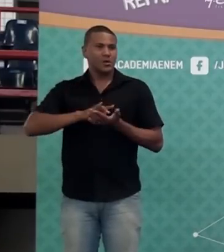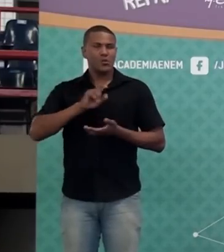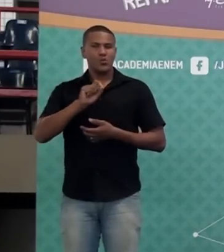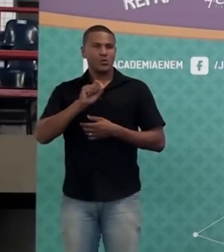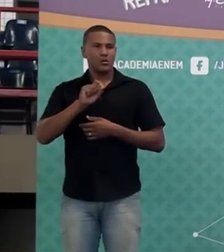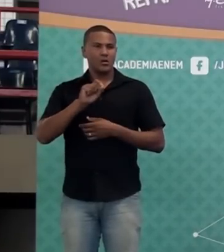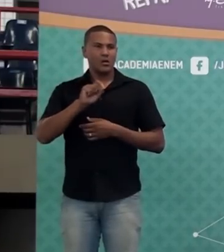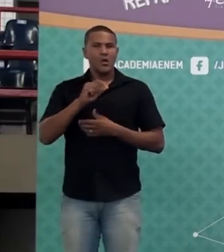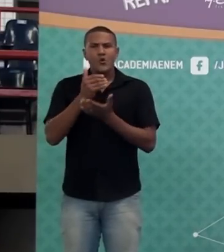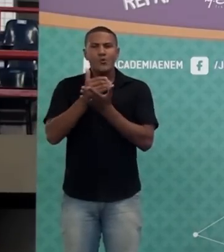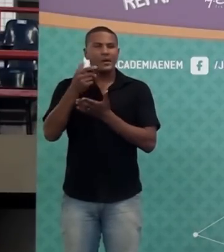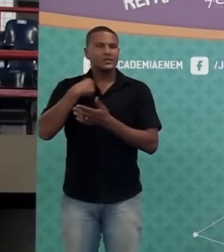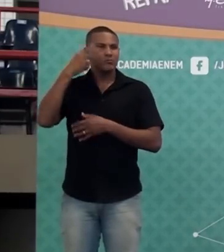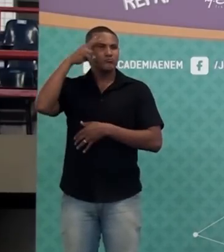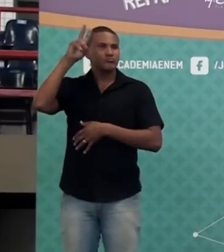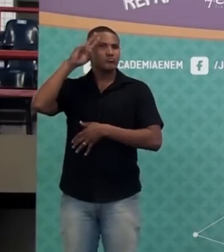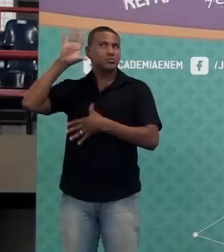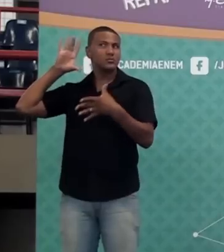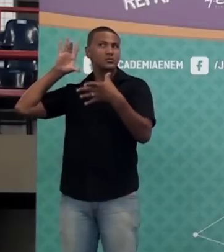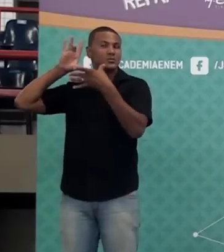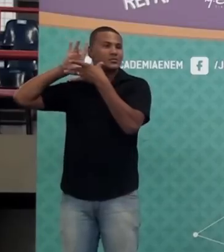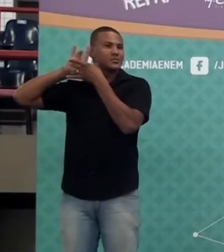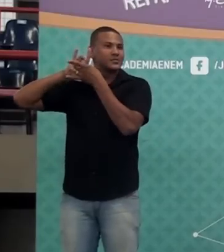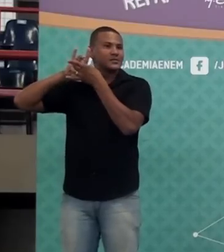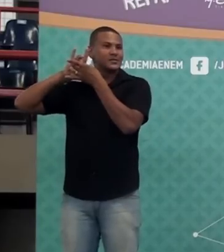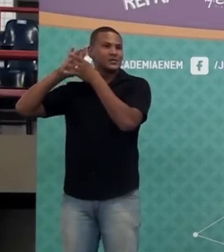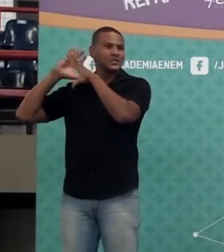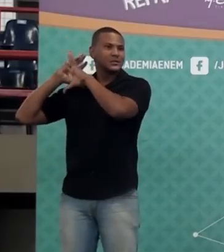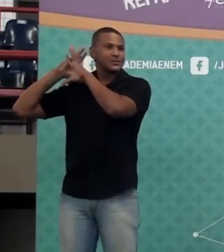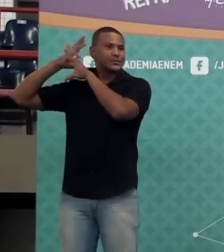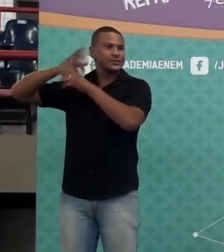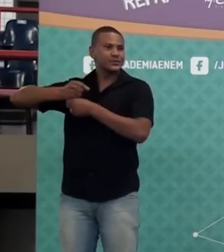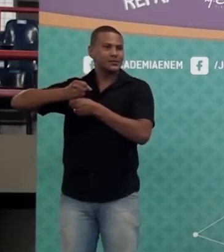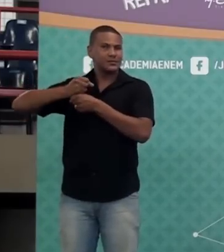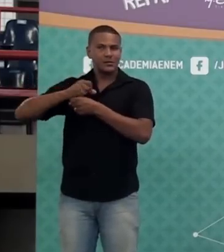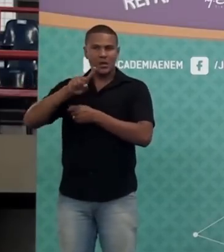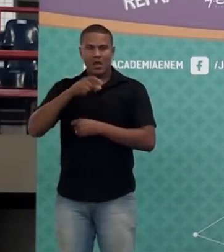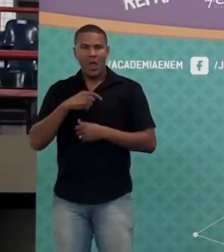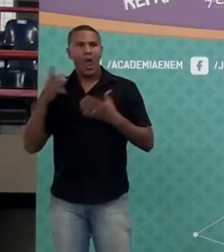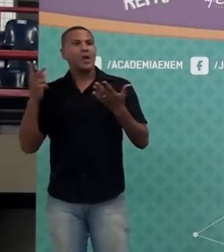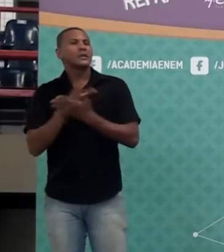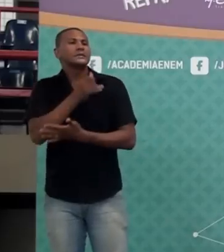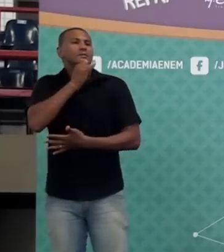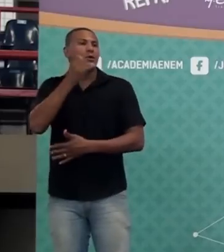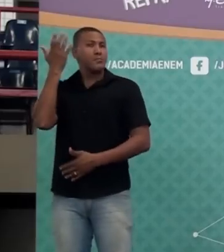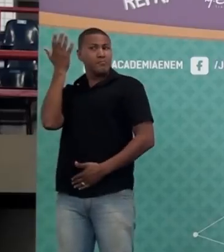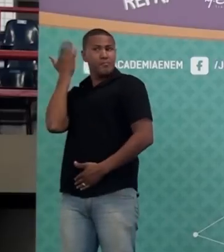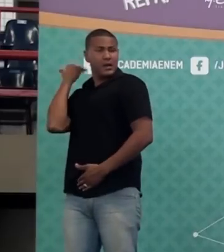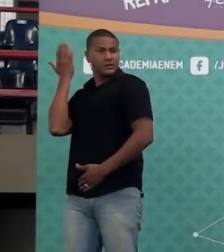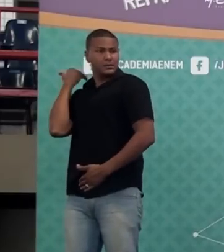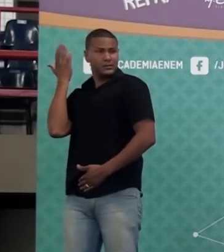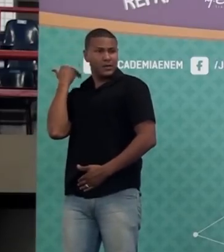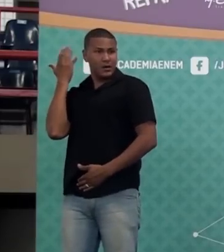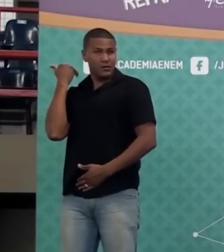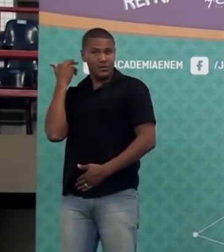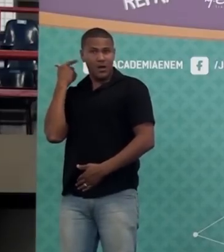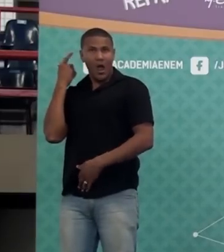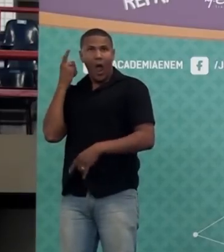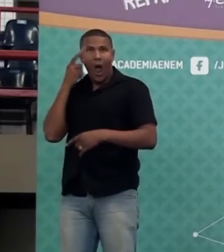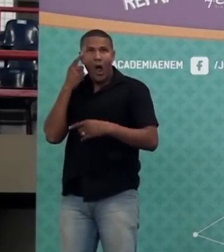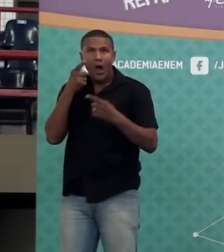alusão histórica. O que é uma alusão histórica? É uma referência de um fato histórico, de